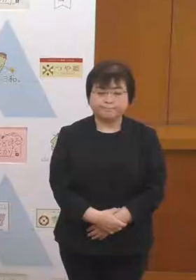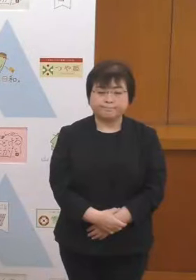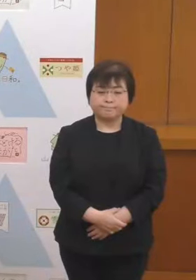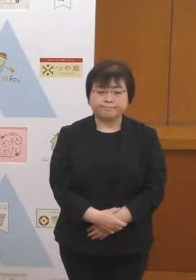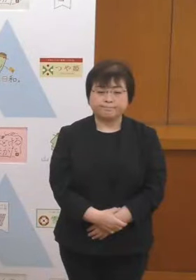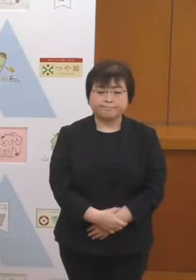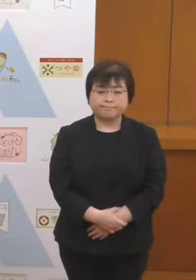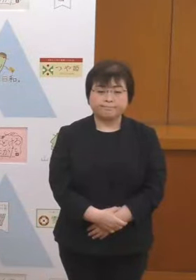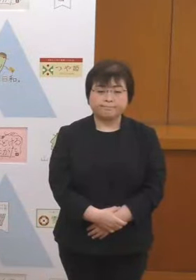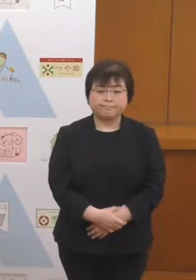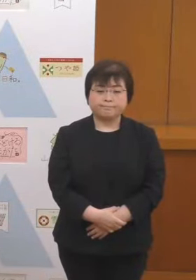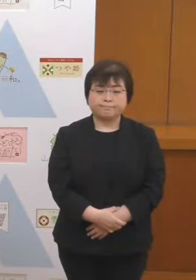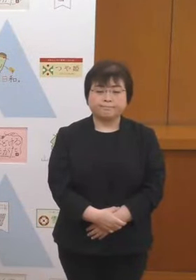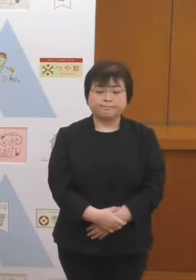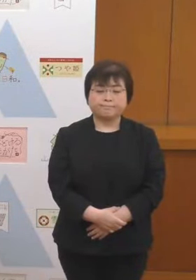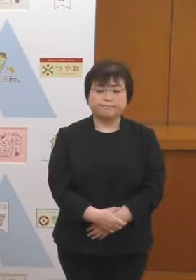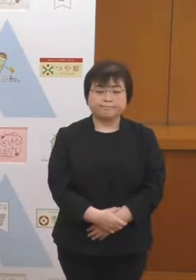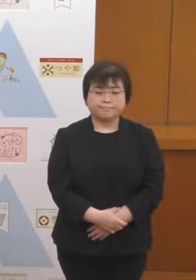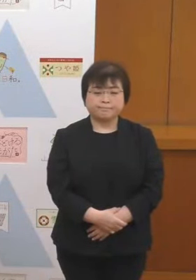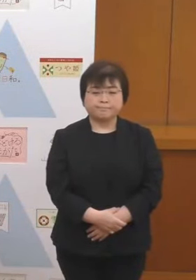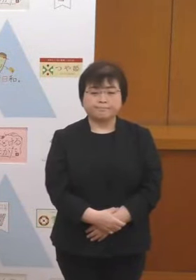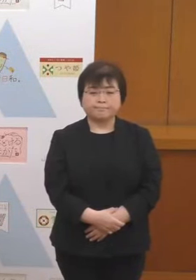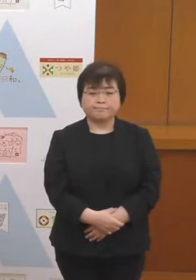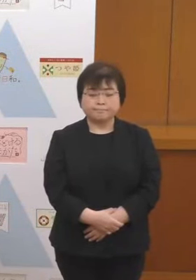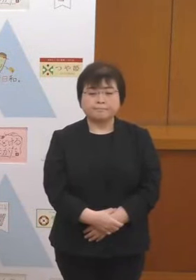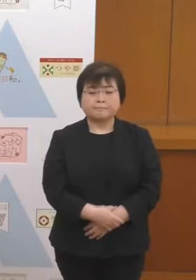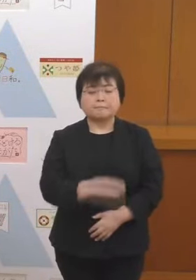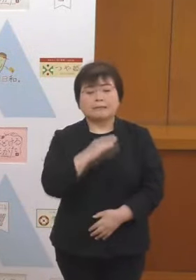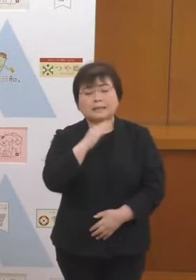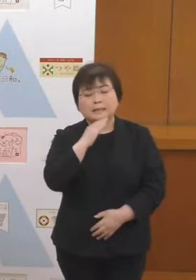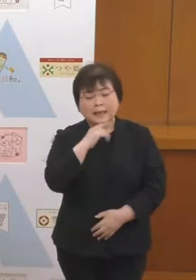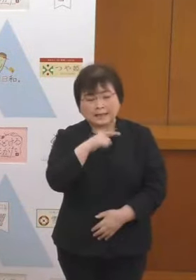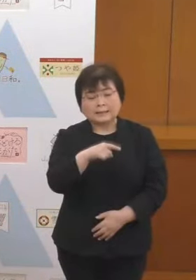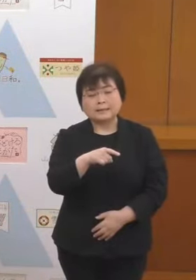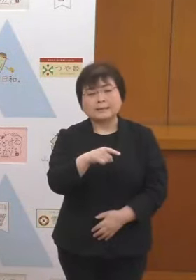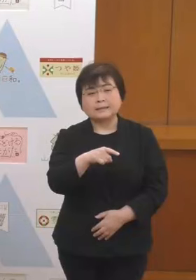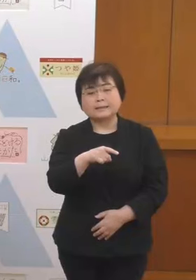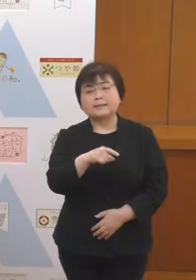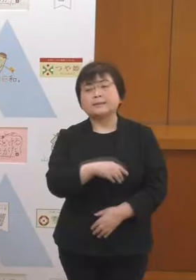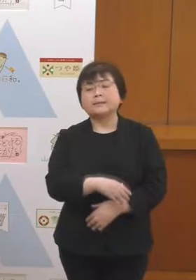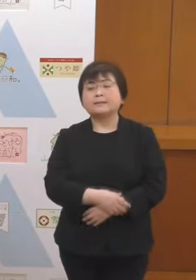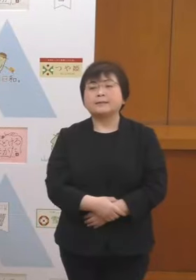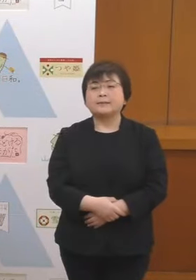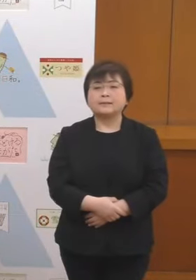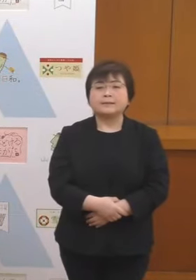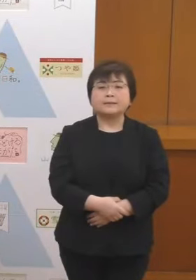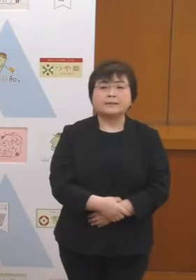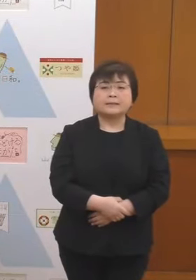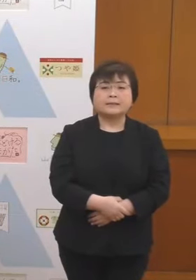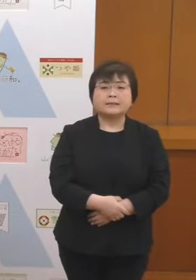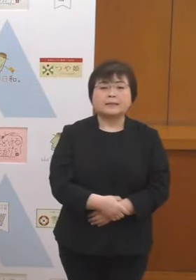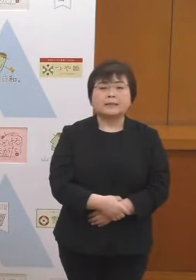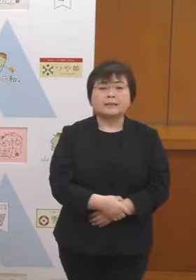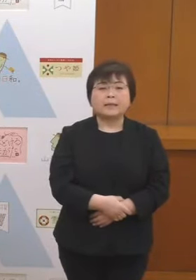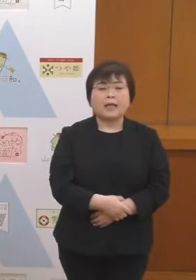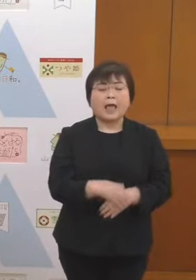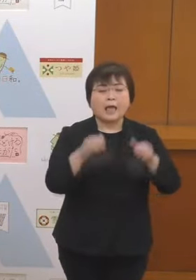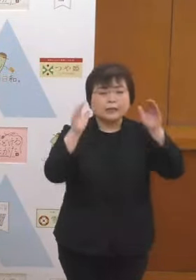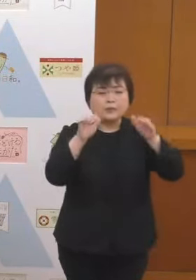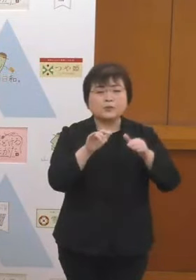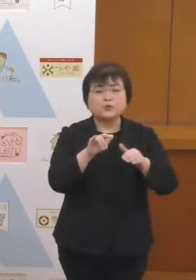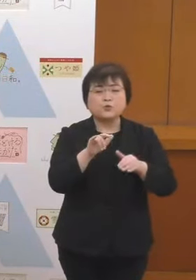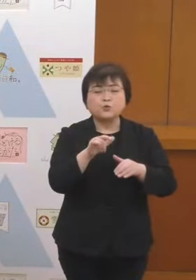えっと関西電力が確かにて犬市のこと